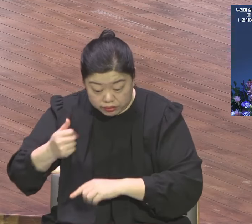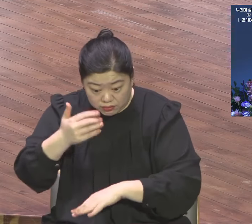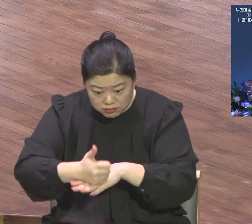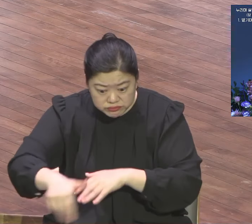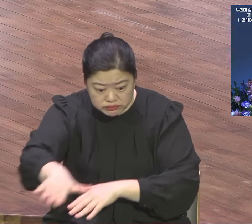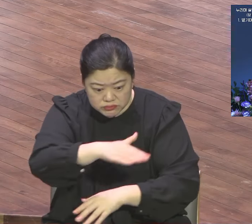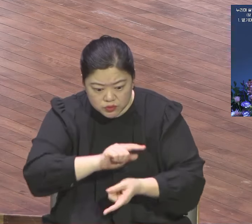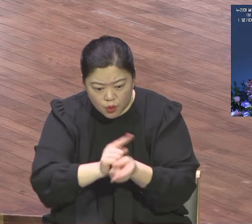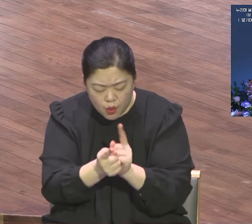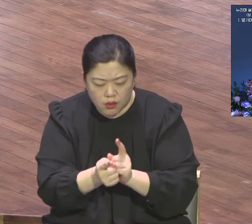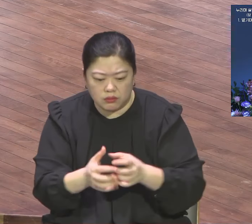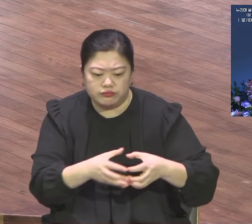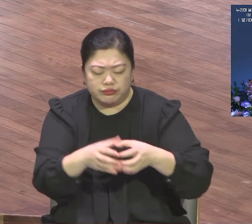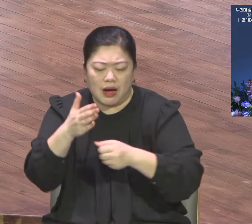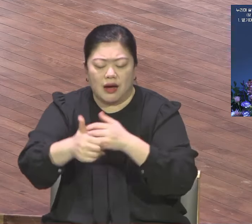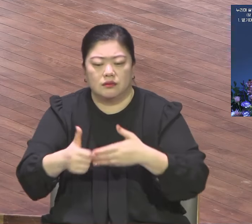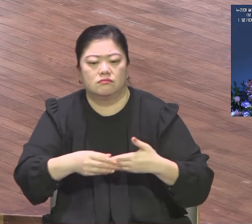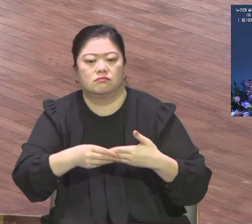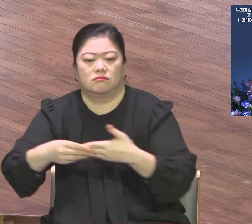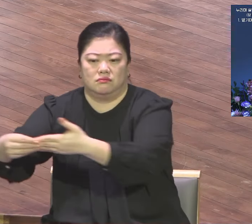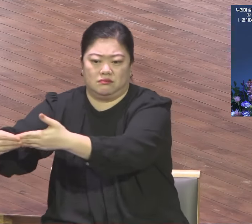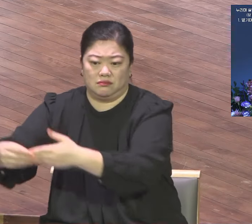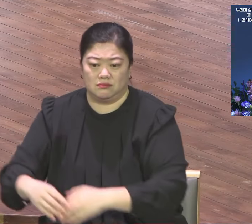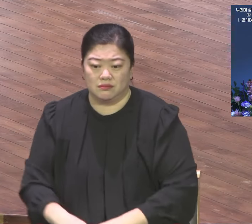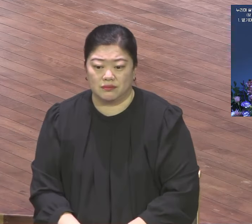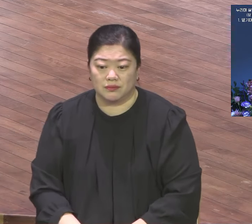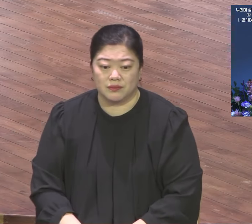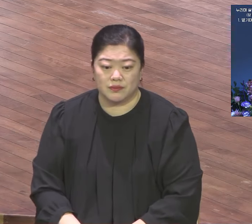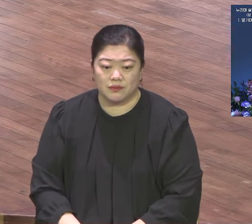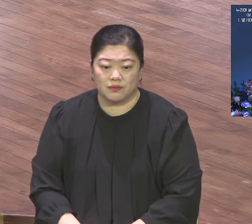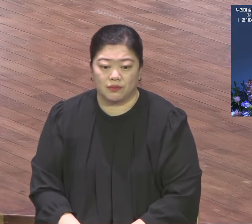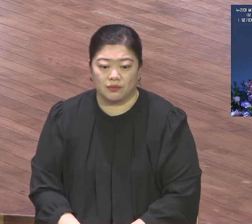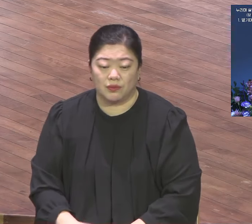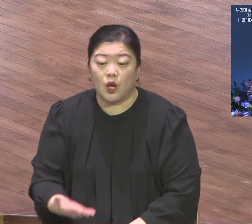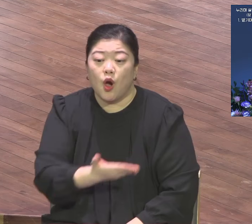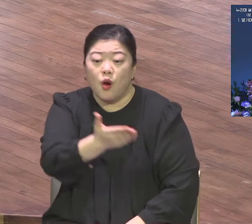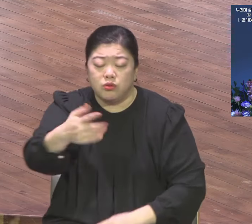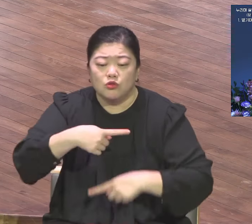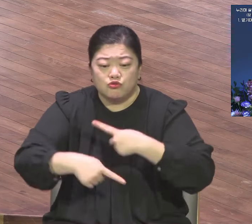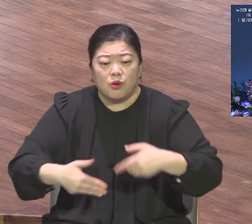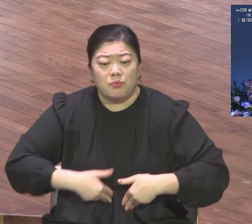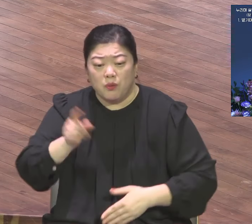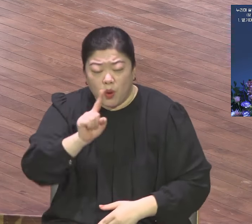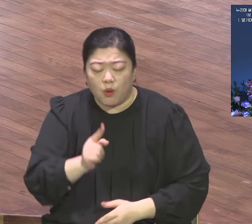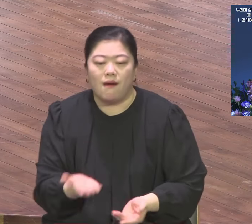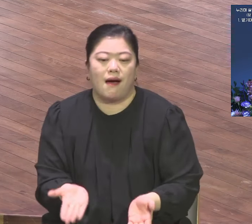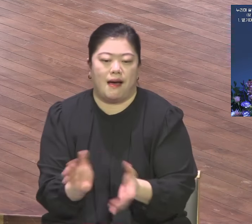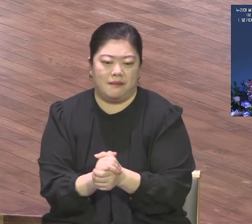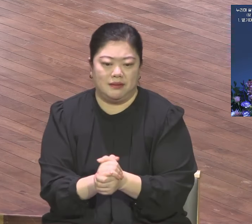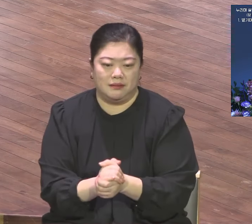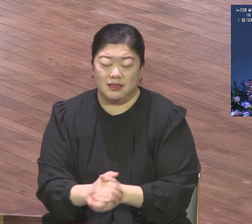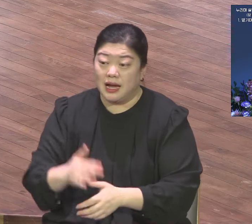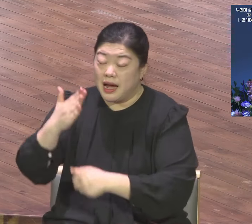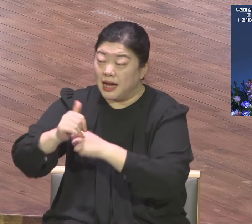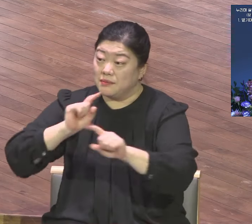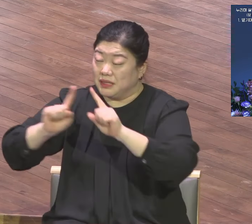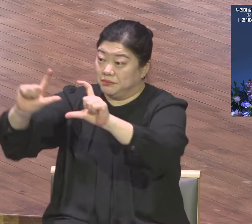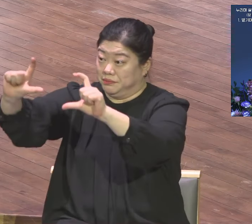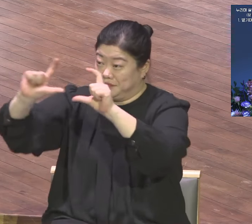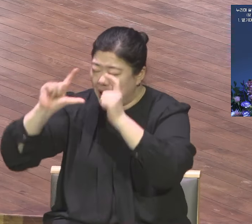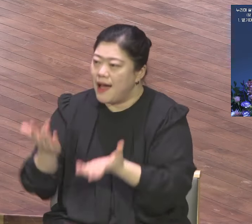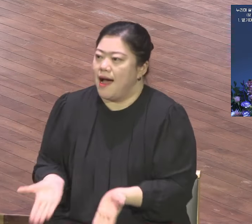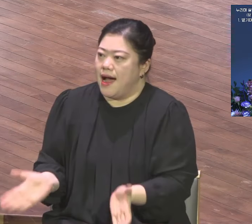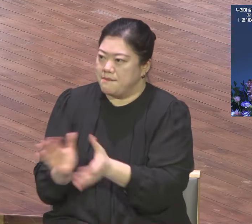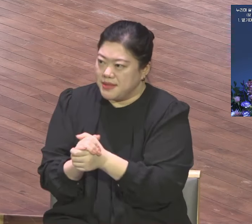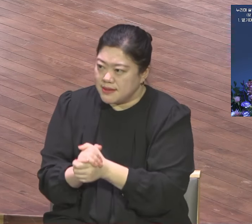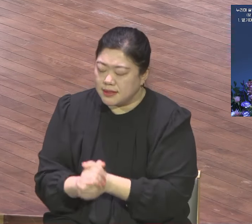인도해 주신다고, 진행해 주신다고. 순종만 돼. 아멘. 그냥 아멘 하고 순종만 하면 알아서 다 인도해 주신다. 지혜 주시고